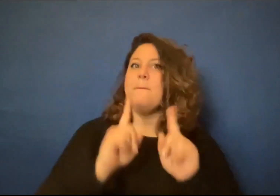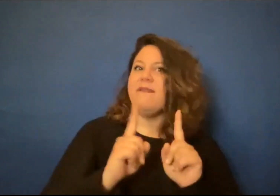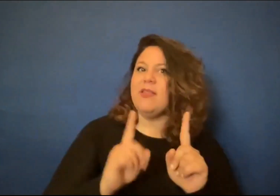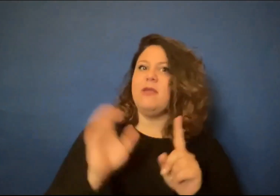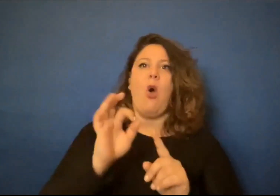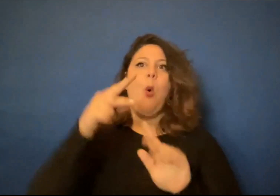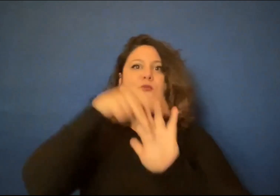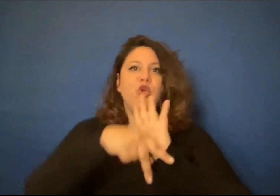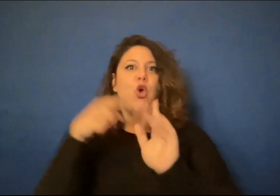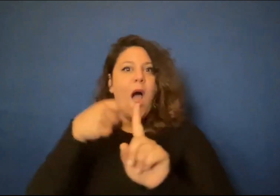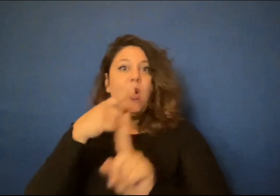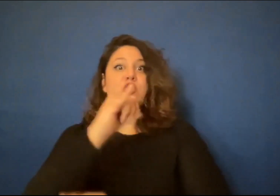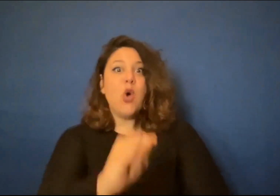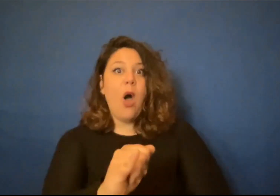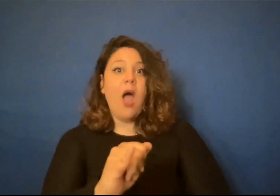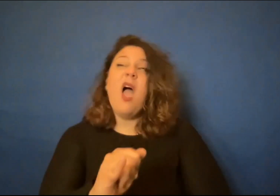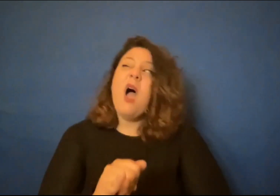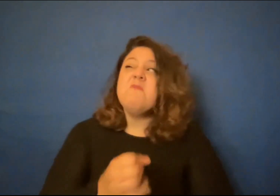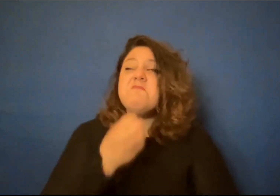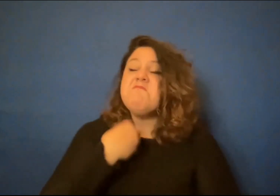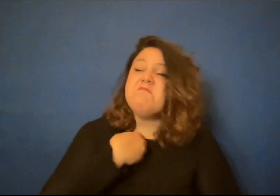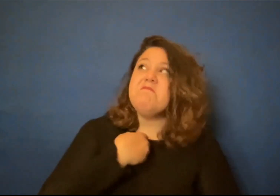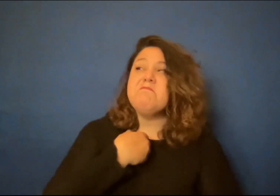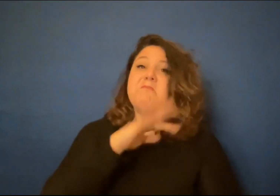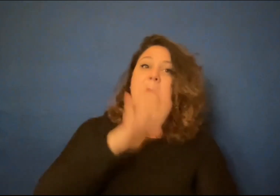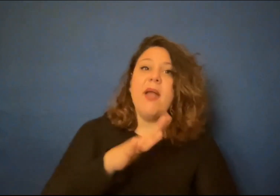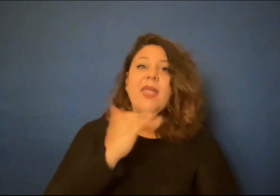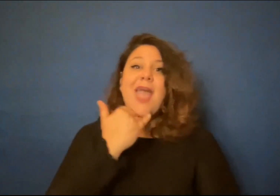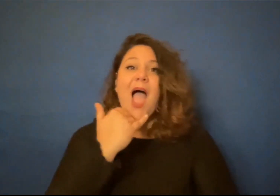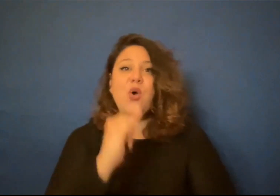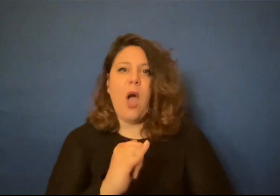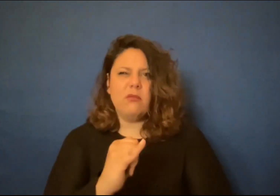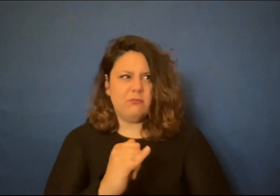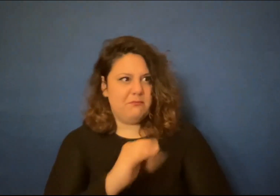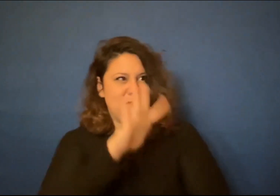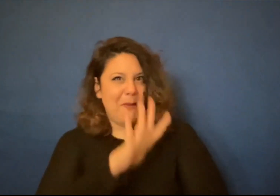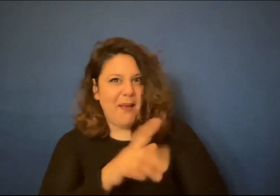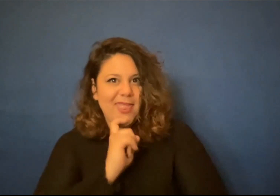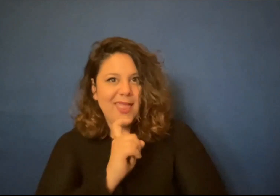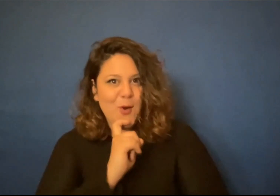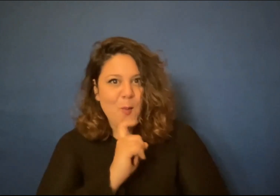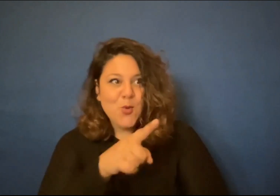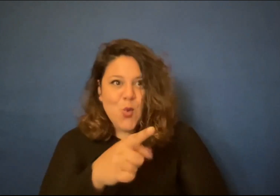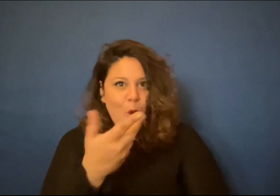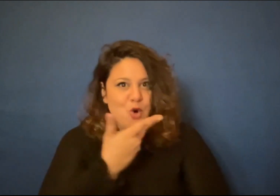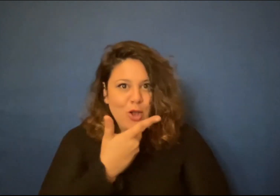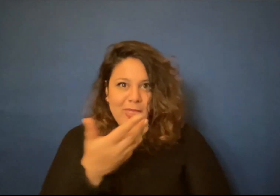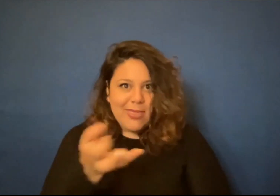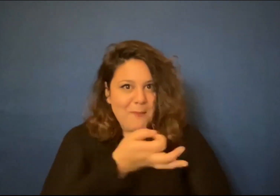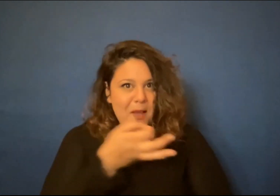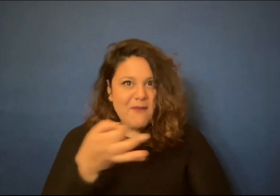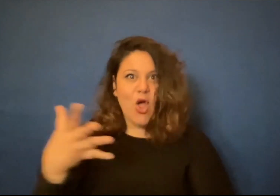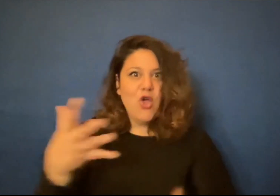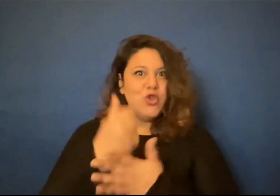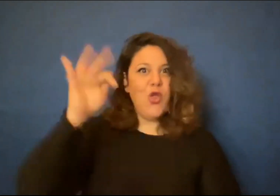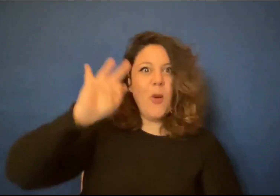o bueno, me parece que hay algo, pero ¿cómo que me parece? O sea, esto es algo que deberían conocer todos los profesionales que